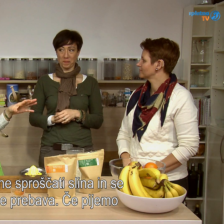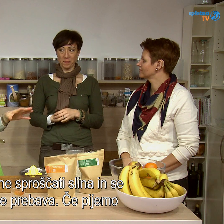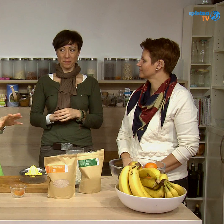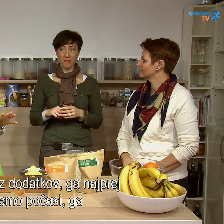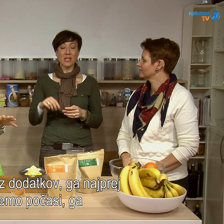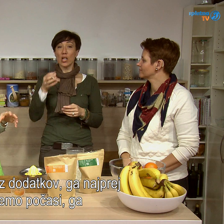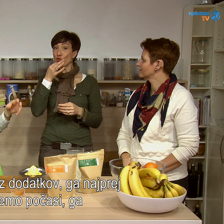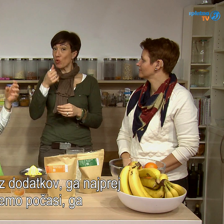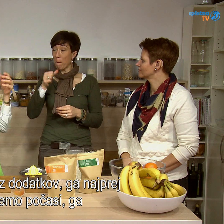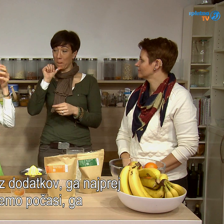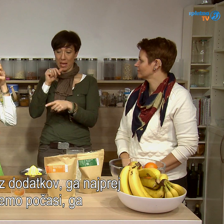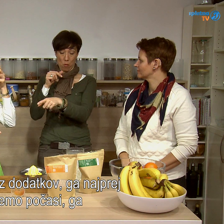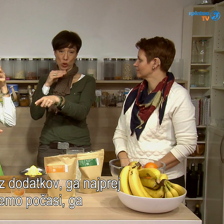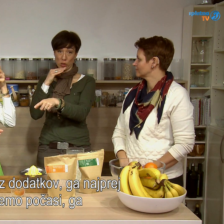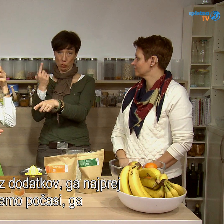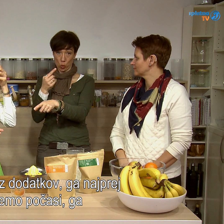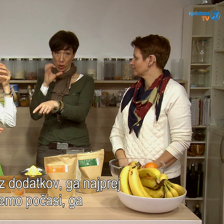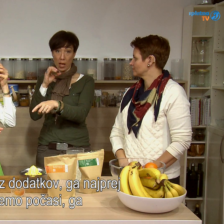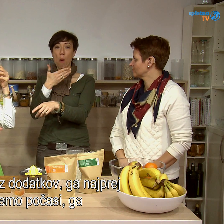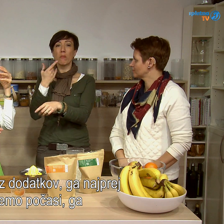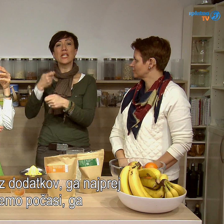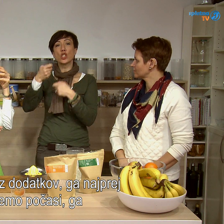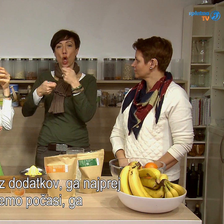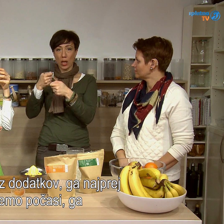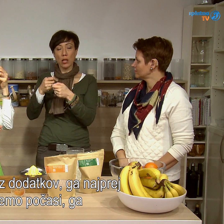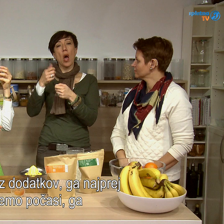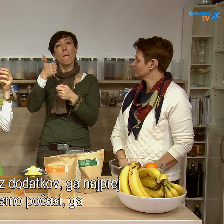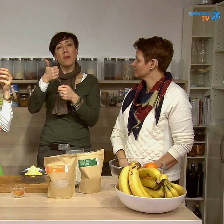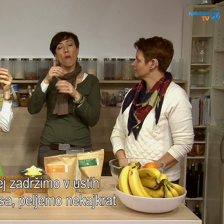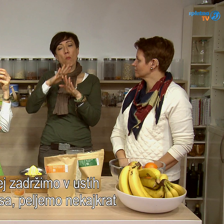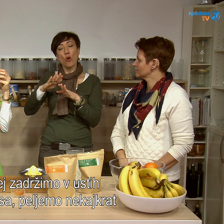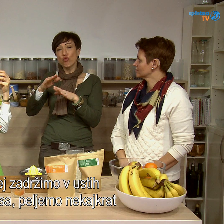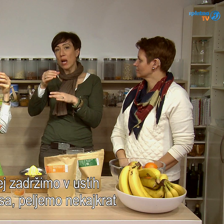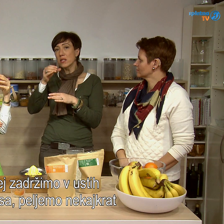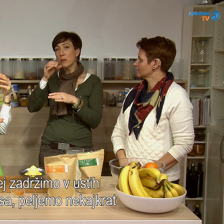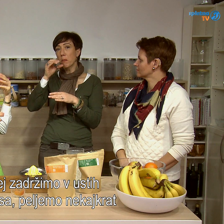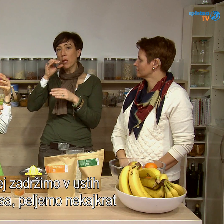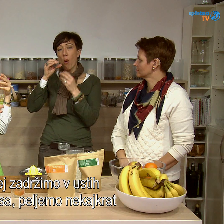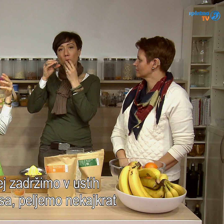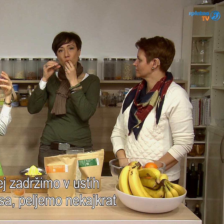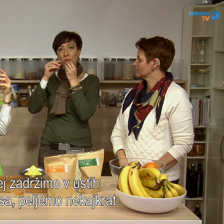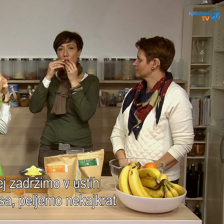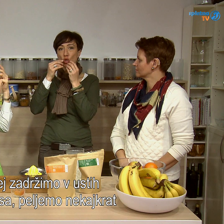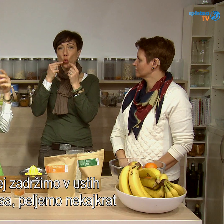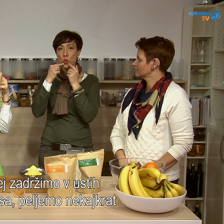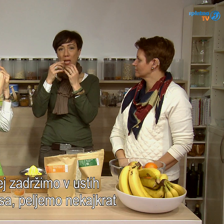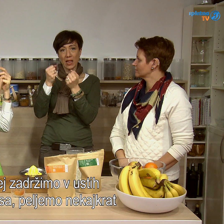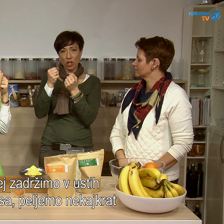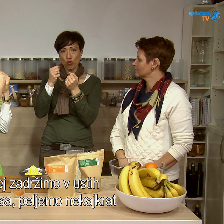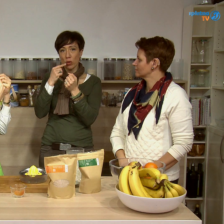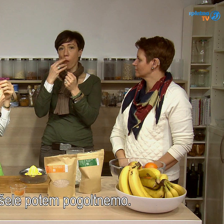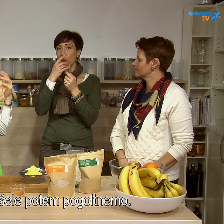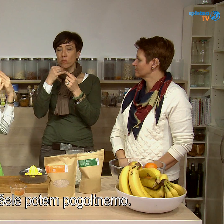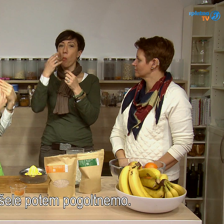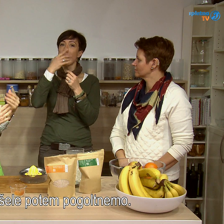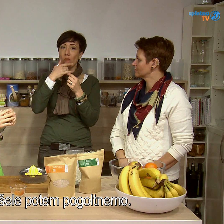Če pijemo smuti brez dodatkov, najprej ga pijemo počasi, ga obdržimo v ustih nekaj časa, peljemo